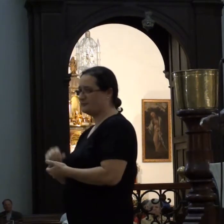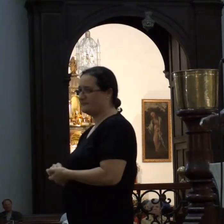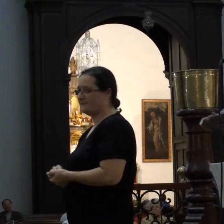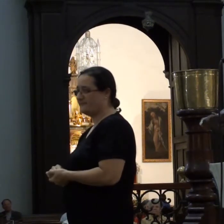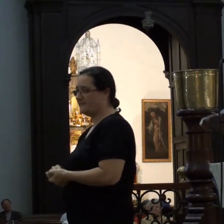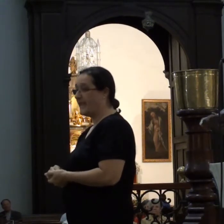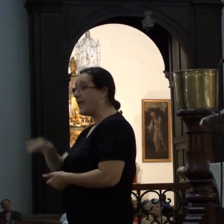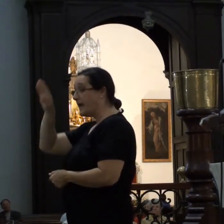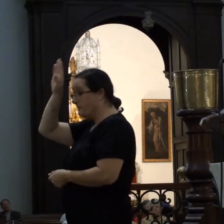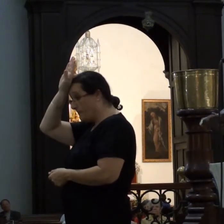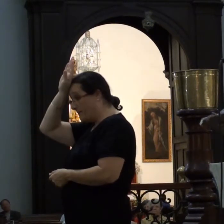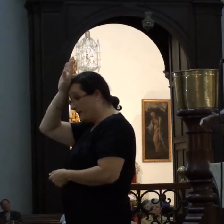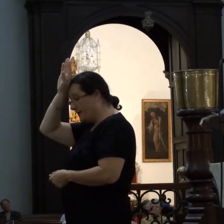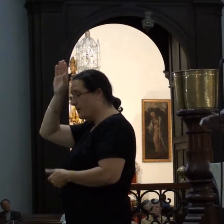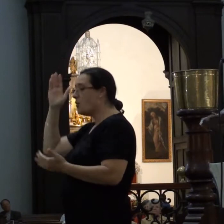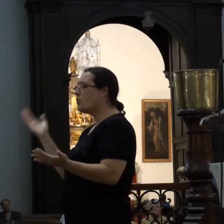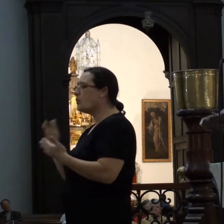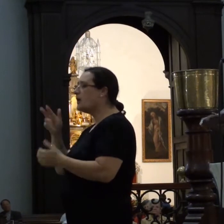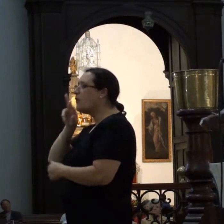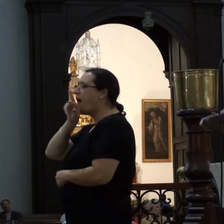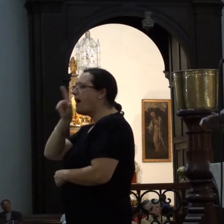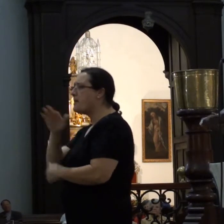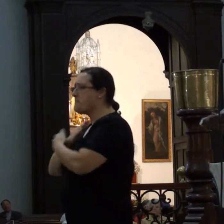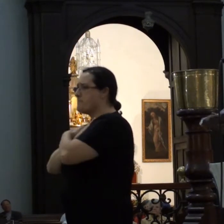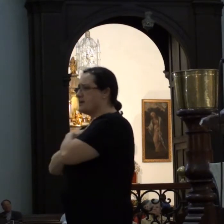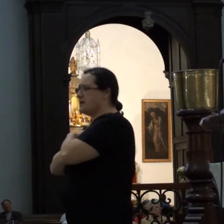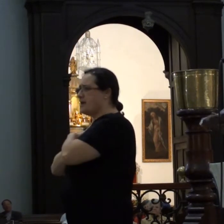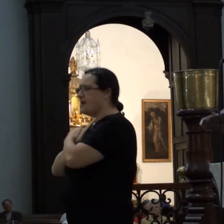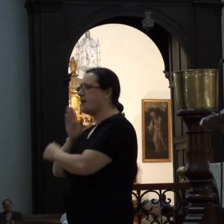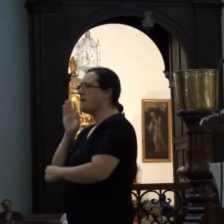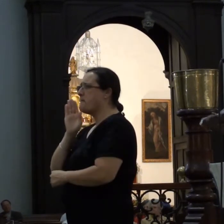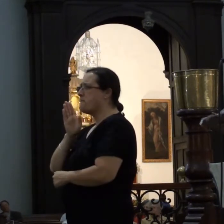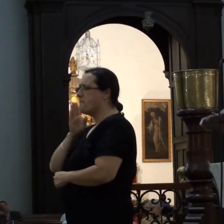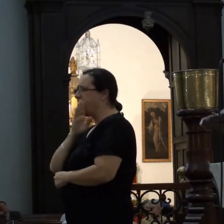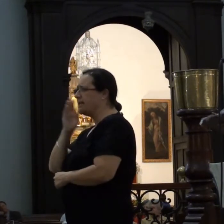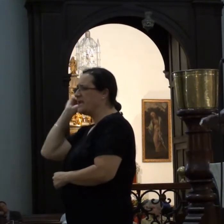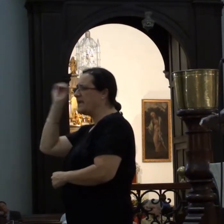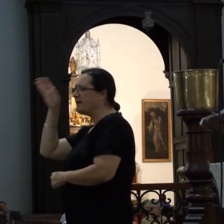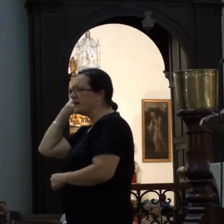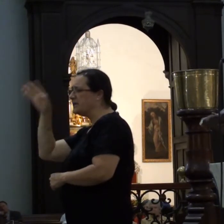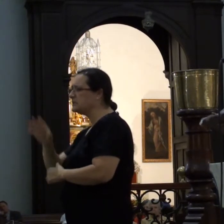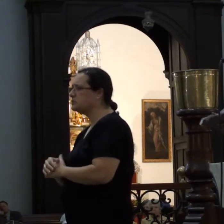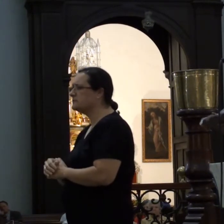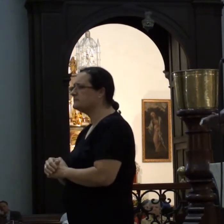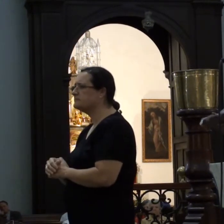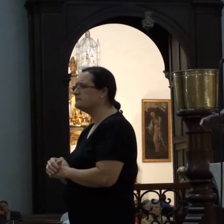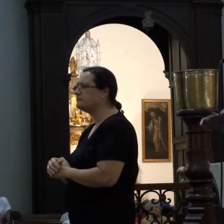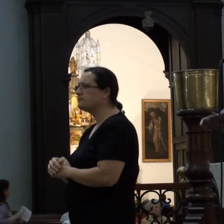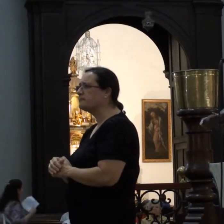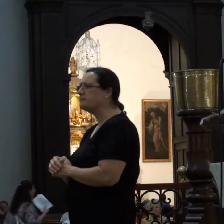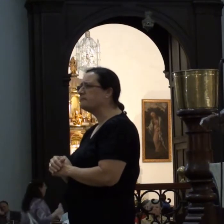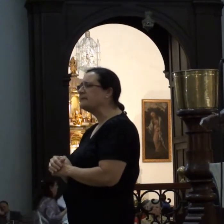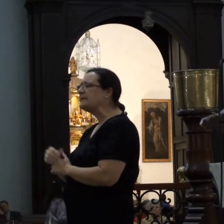el Papa Francisco cuando habla de María la madre de la evangelización en audio